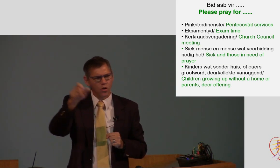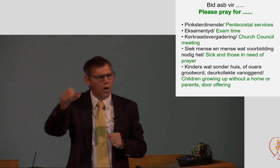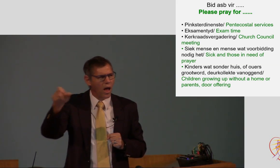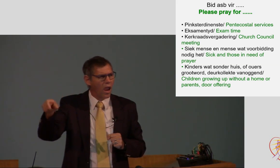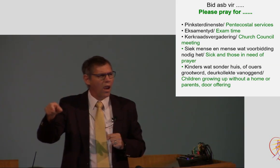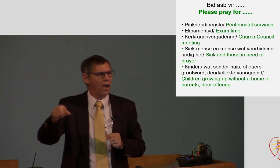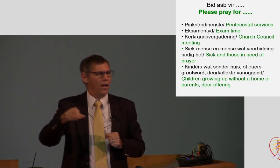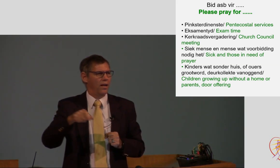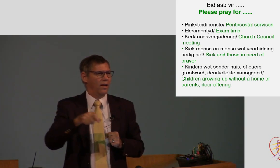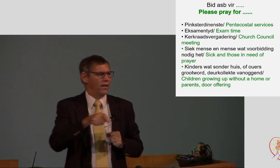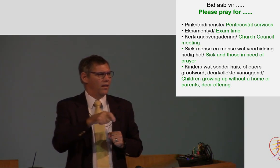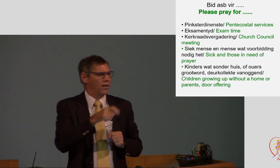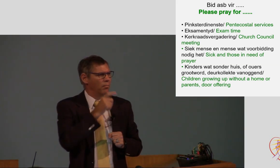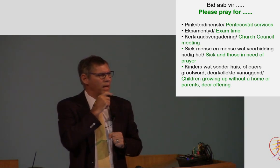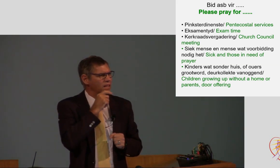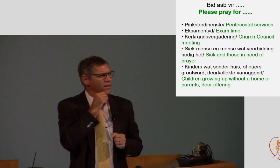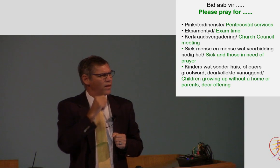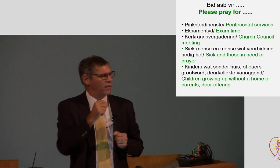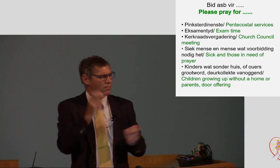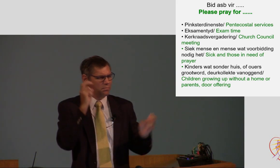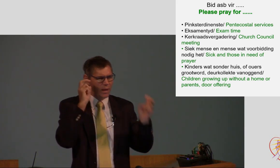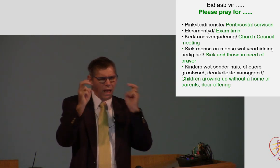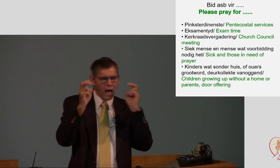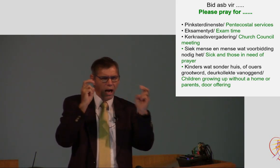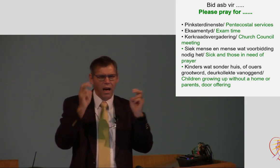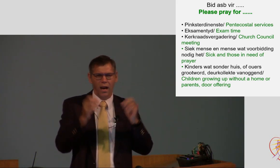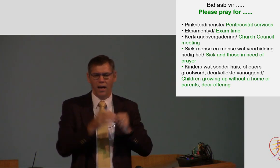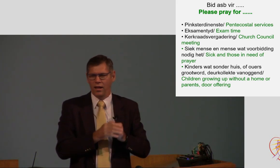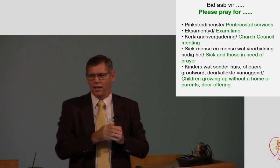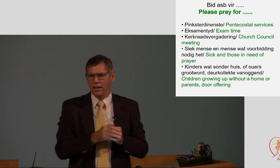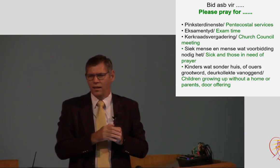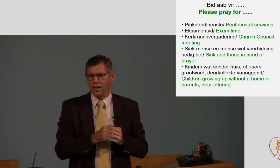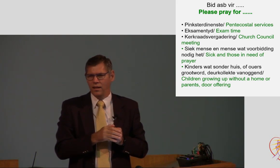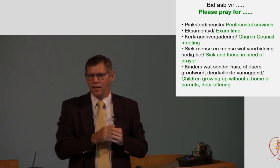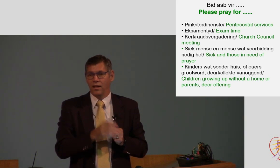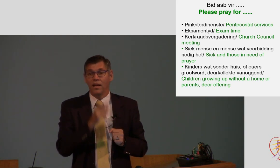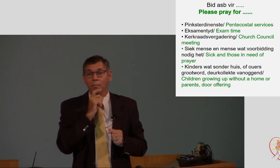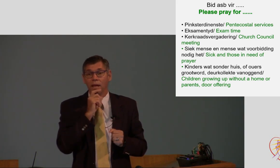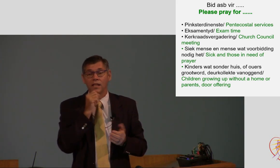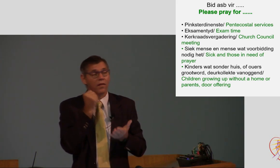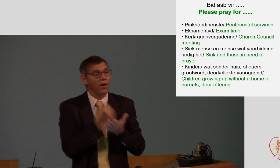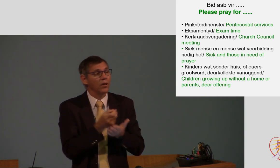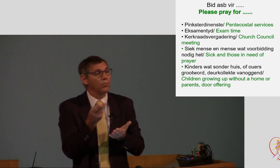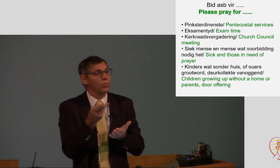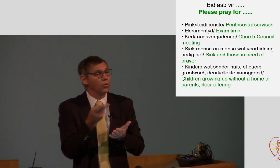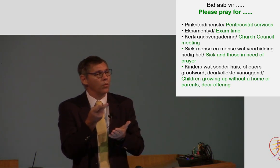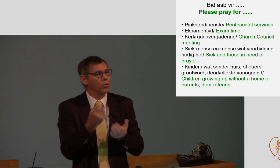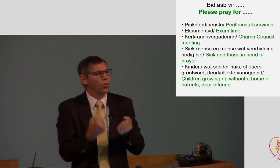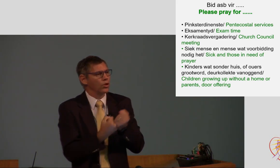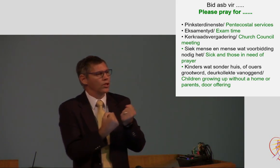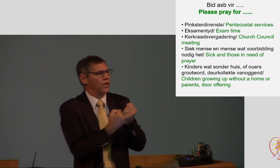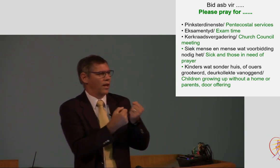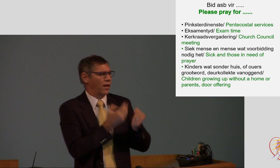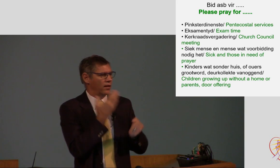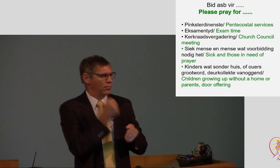Personeel, mense wat beheer en mense wat ook moet ondersteun.